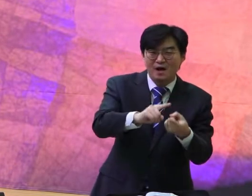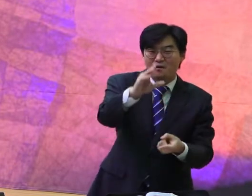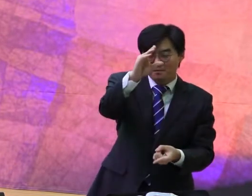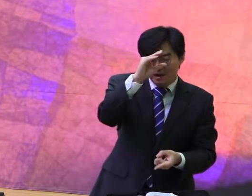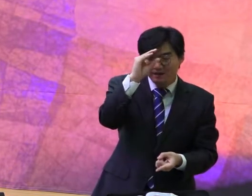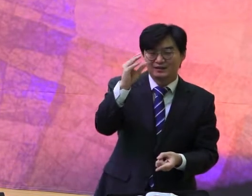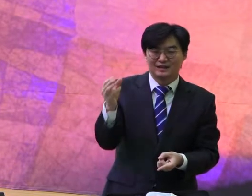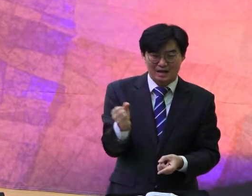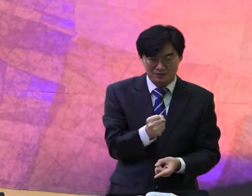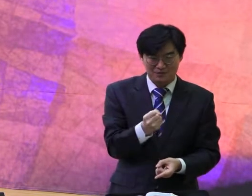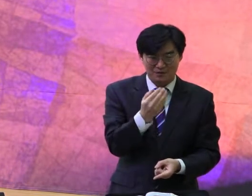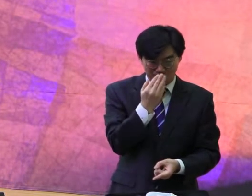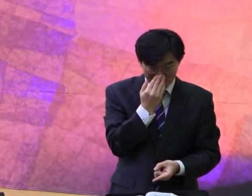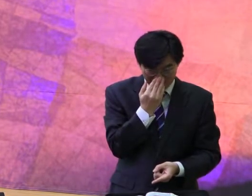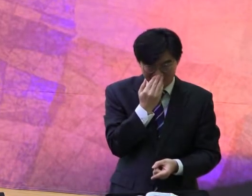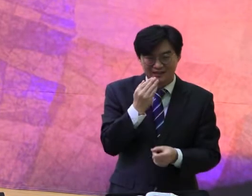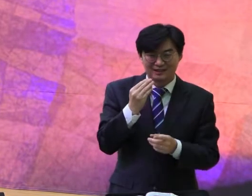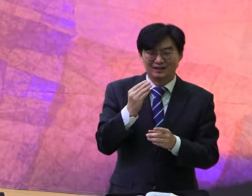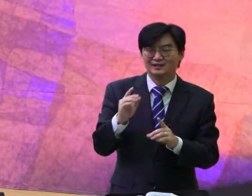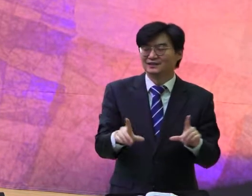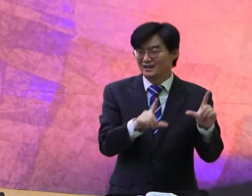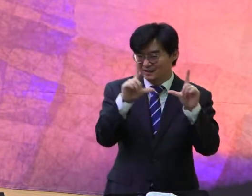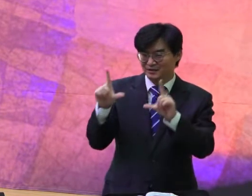축복합니다. 이런 삶은